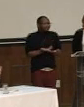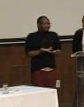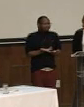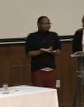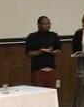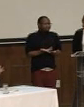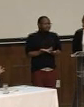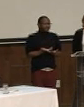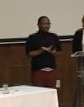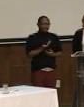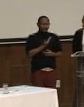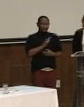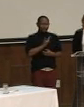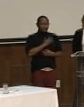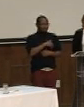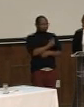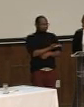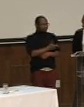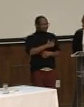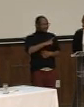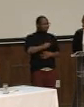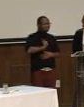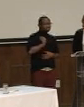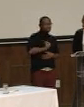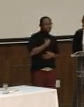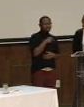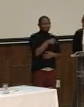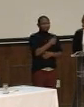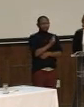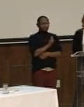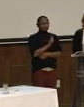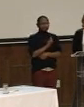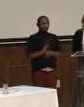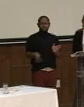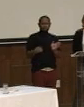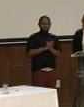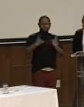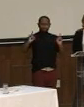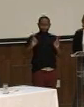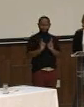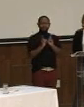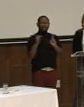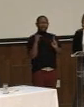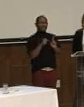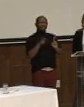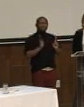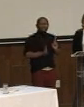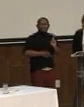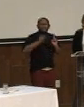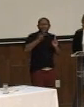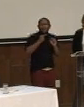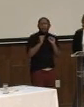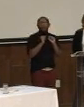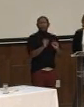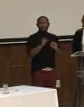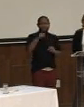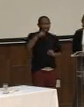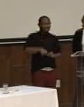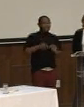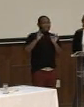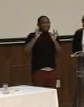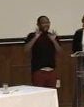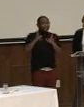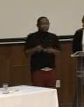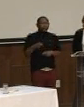colega nosso, que eu acho que ele está aqui presente, até logo que eu cheguei, que ele sempre dizia que aqui no Instituto é tudo no gerúndio,